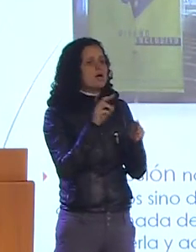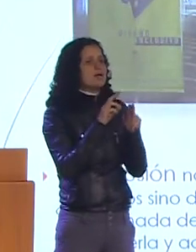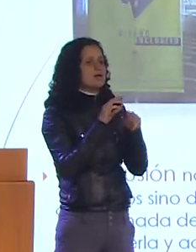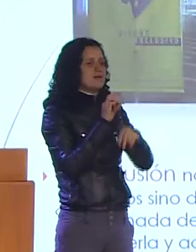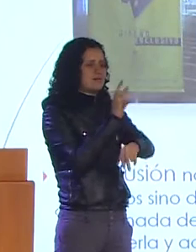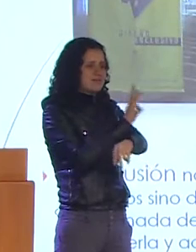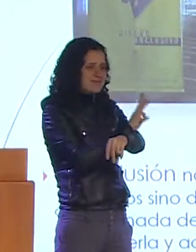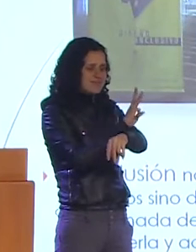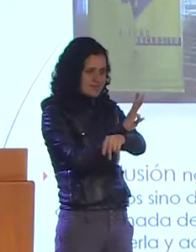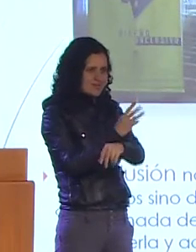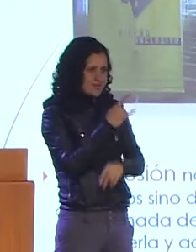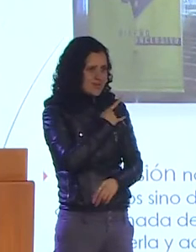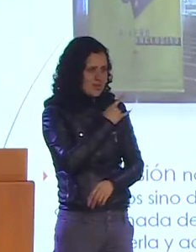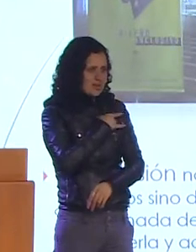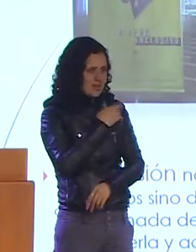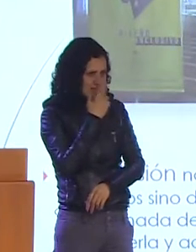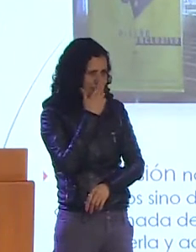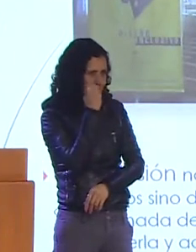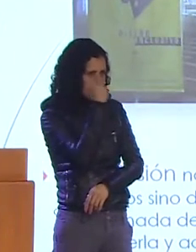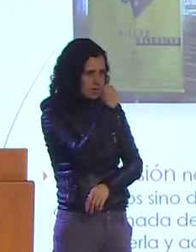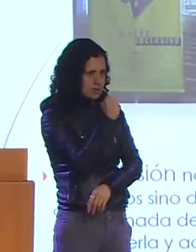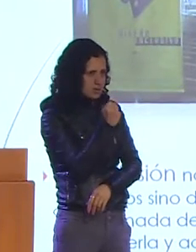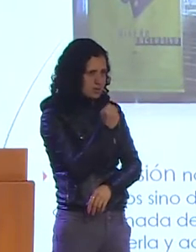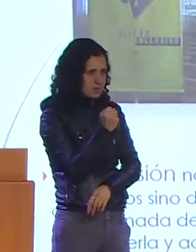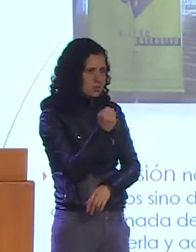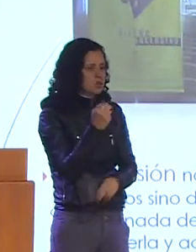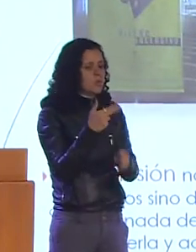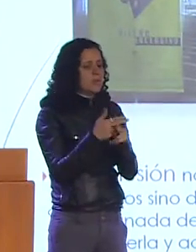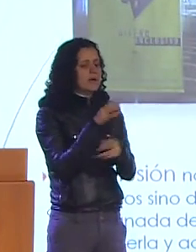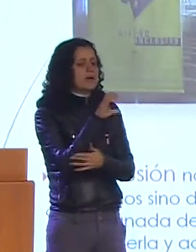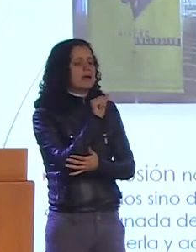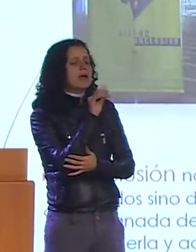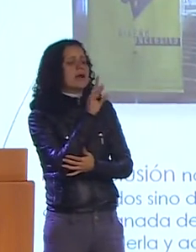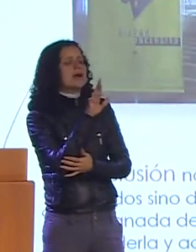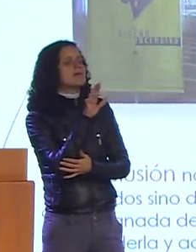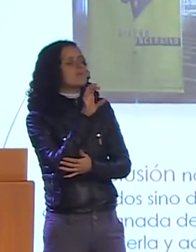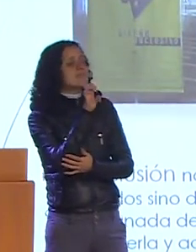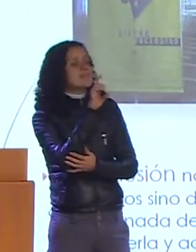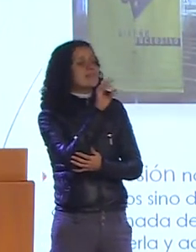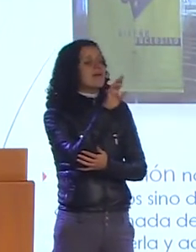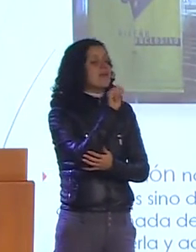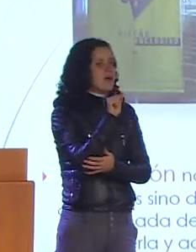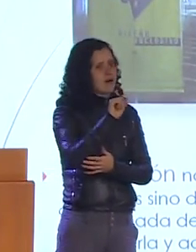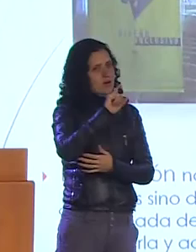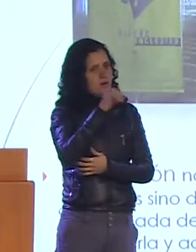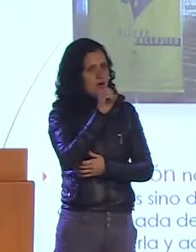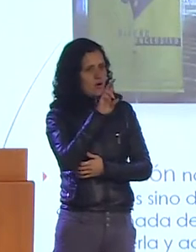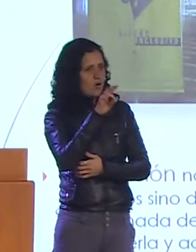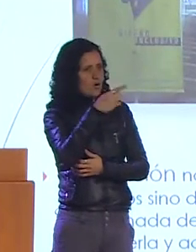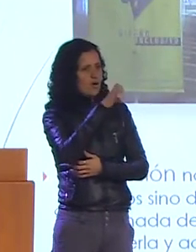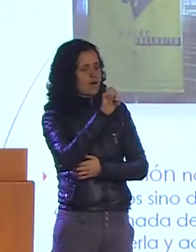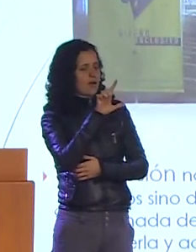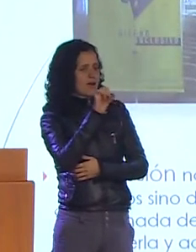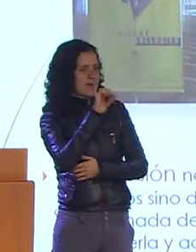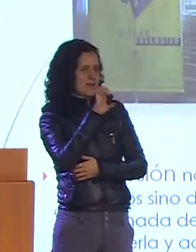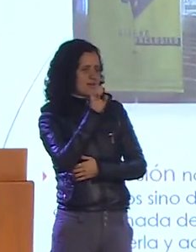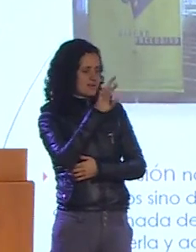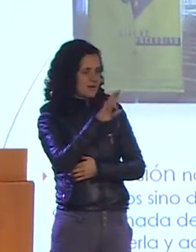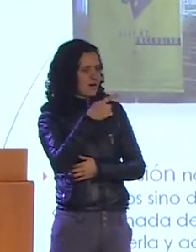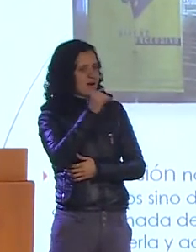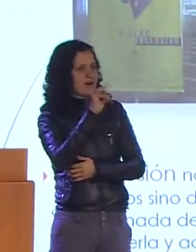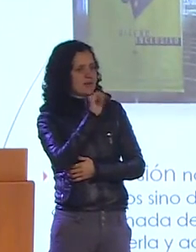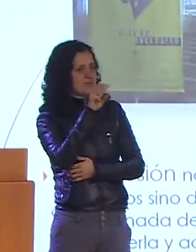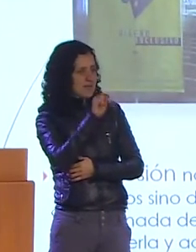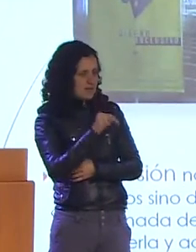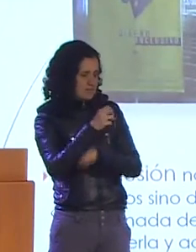de la Universidad Nacional y decir Cátedra Jorge Eliécer Gaitán o Cátedra en Diseño Inclusivo, primero de 2015, y ahí van